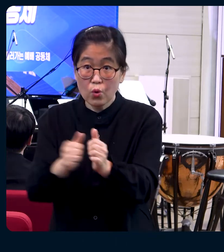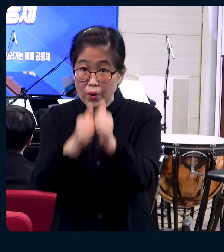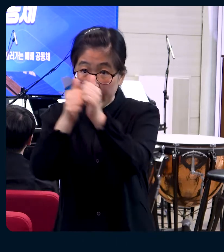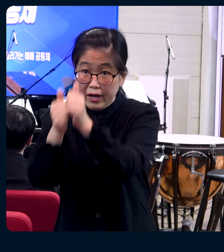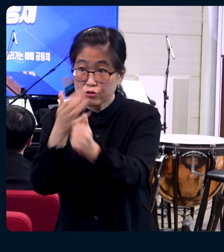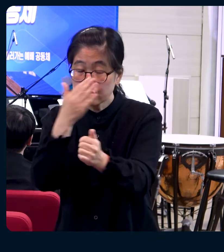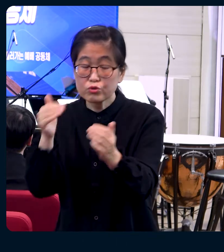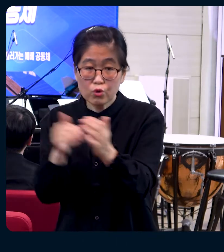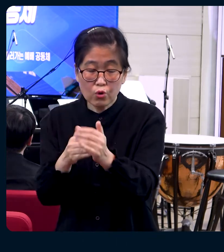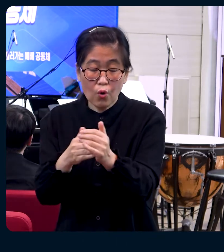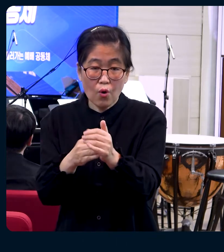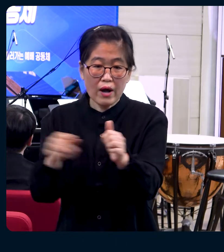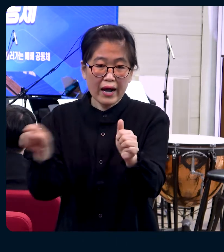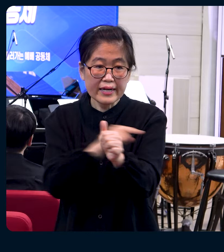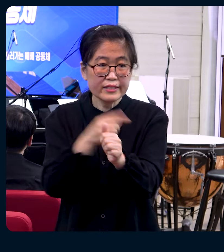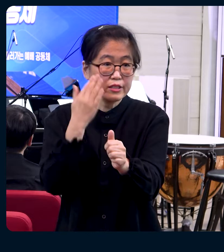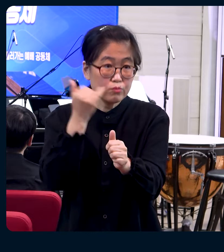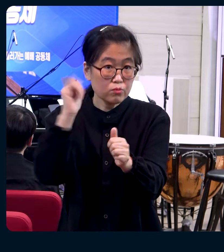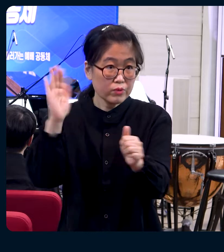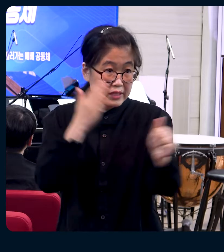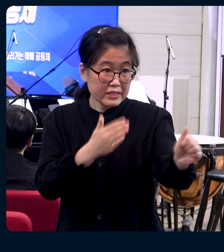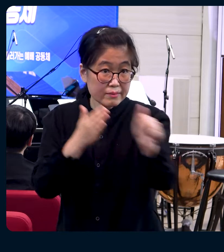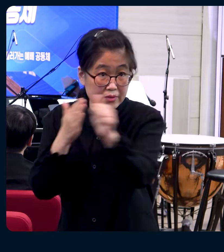수 있도록 가르치는 부모가 되시길 바랍니다.